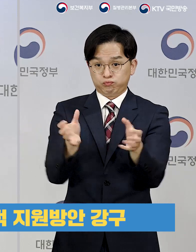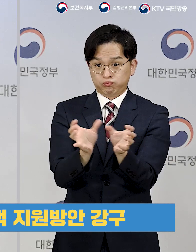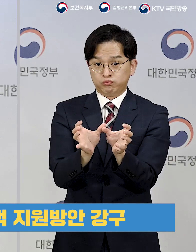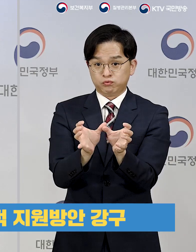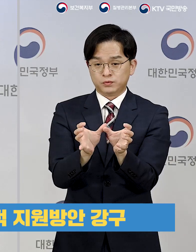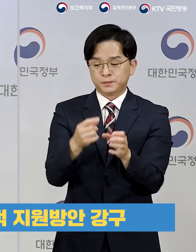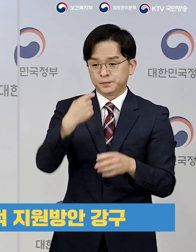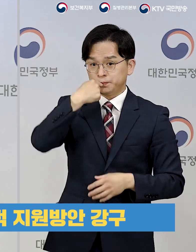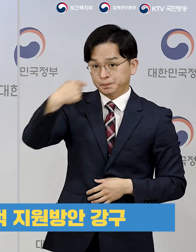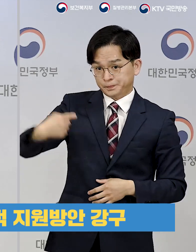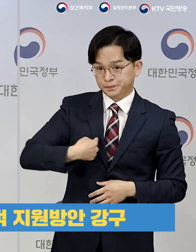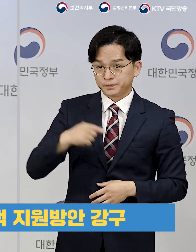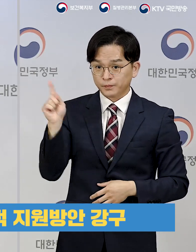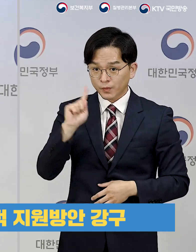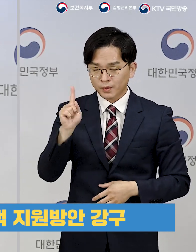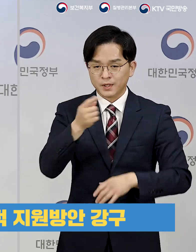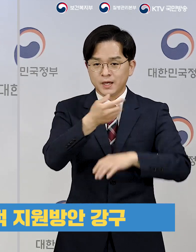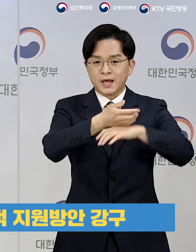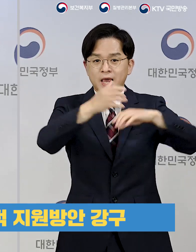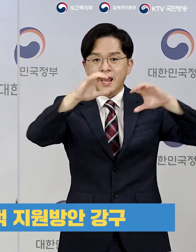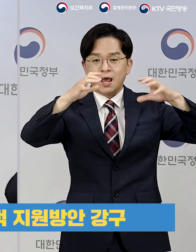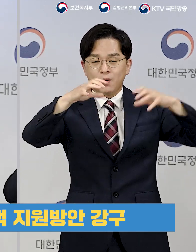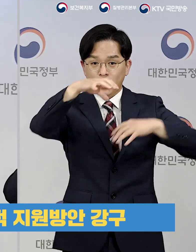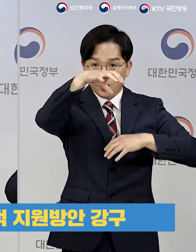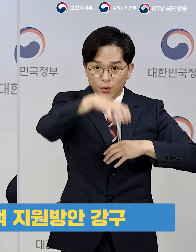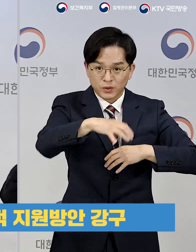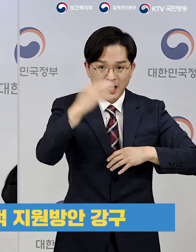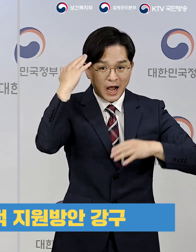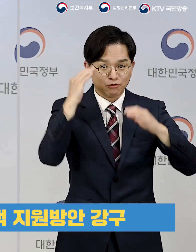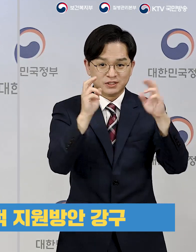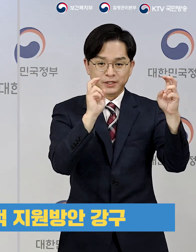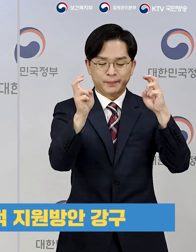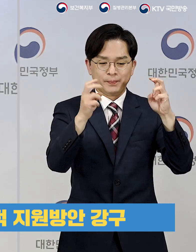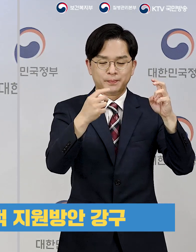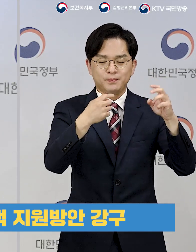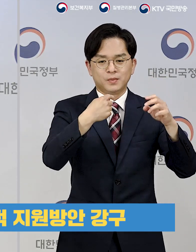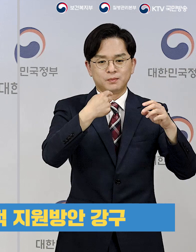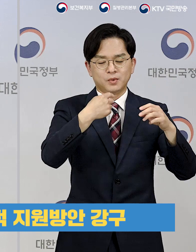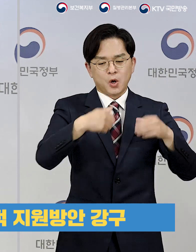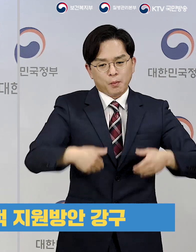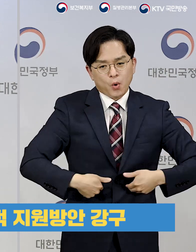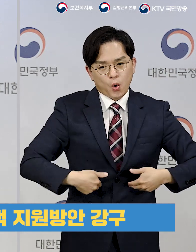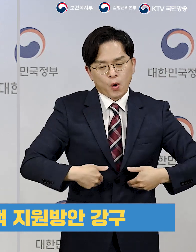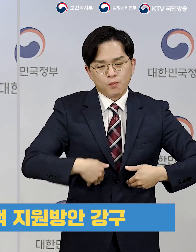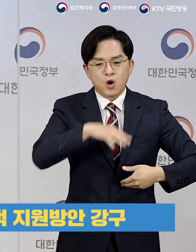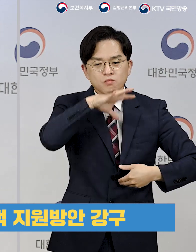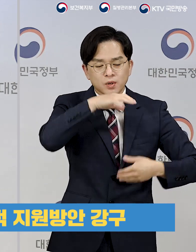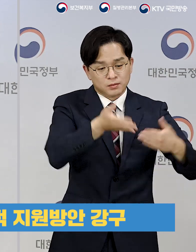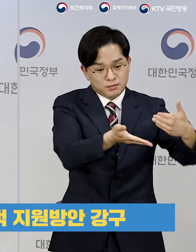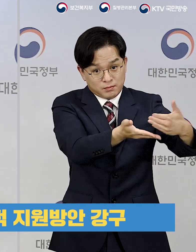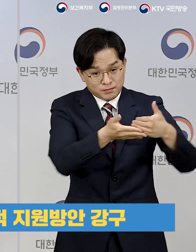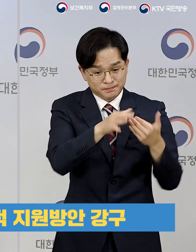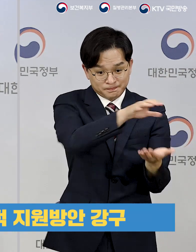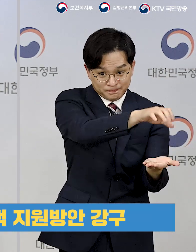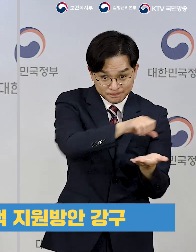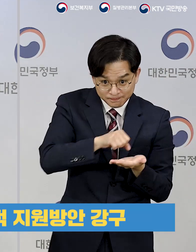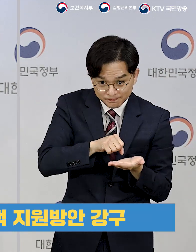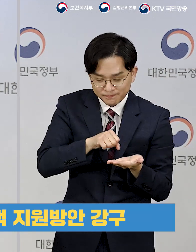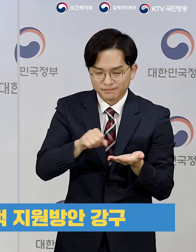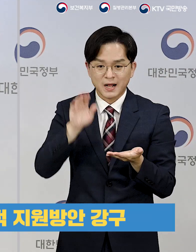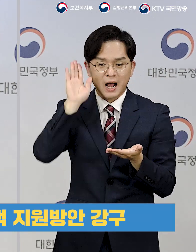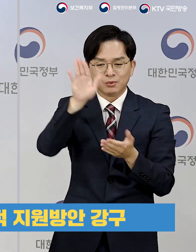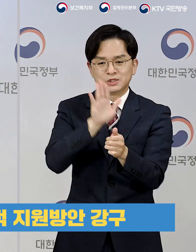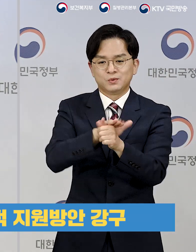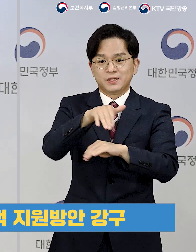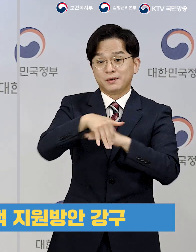높습니다. 국토부는 우리 기업의 건의사항을 바탕으로 종합적인 지원 방안을 강구하여